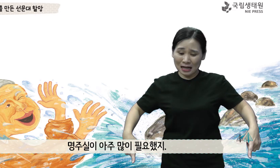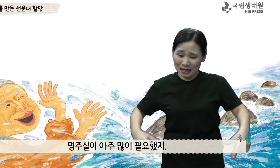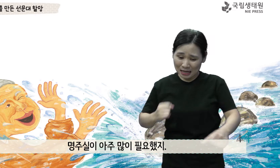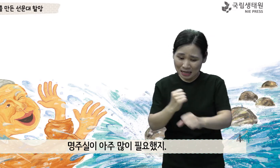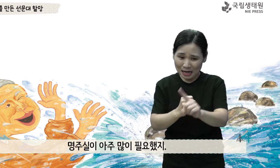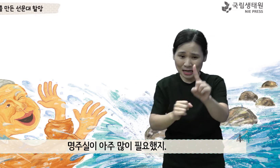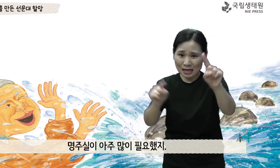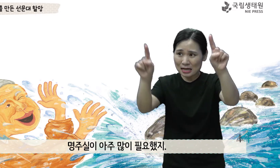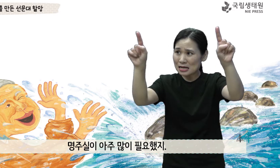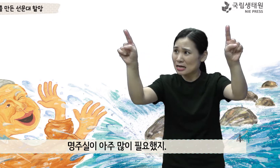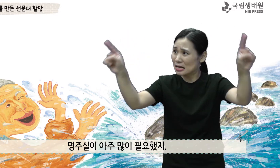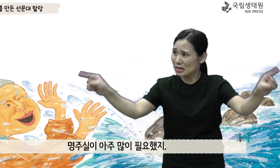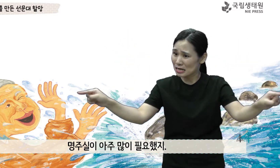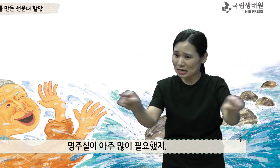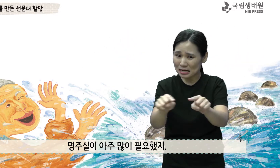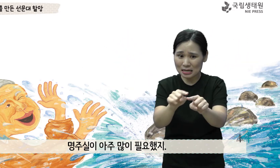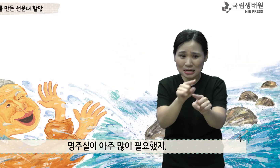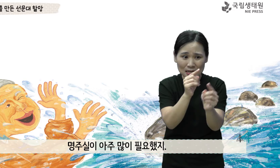필요했지.